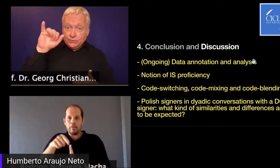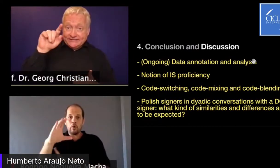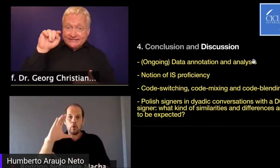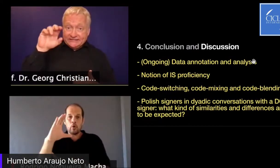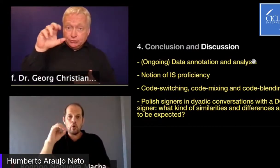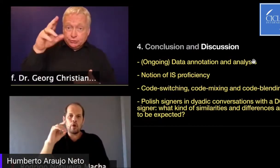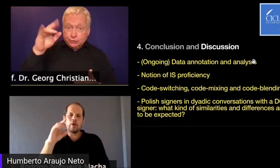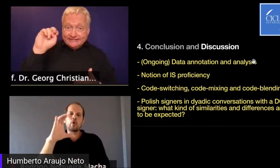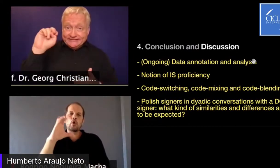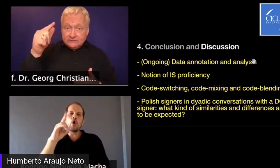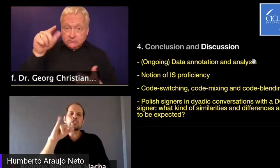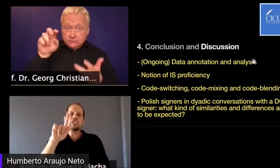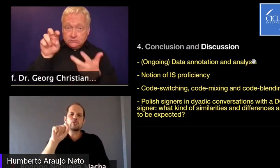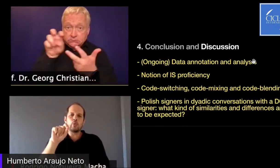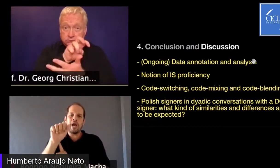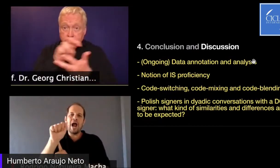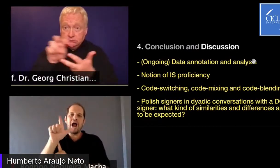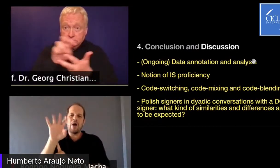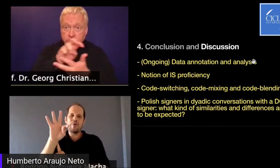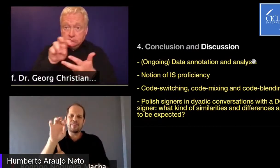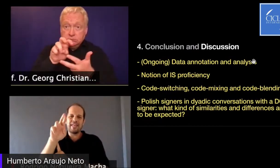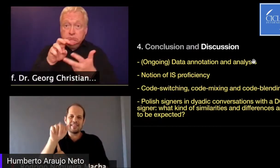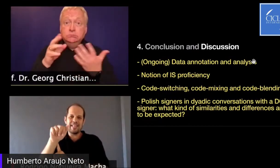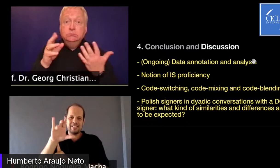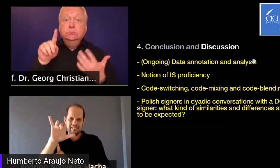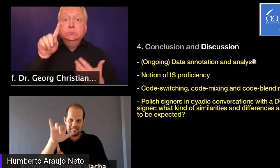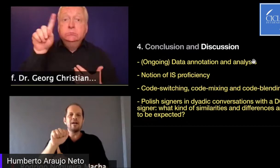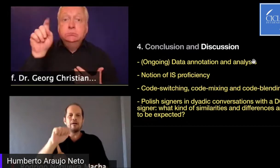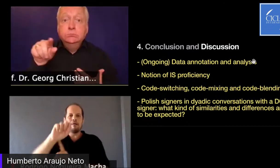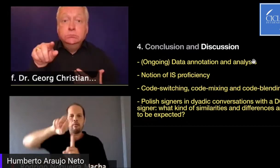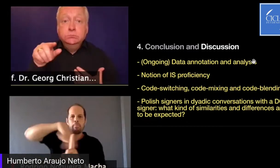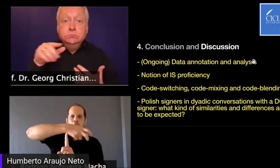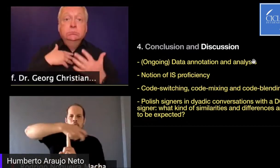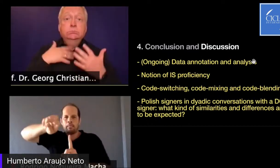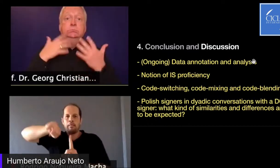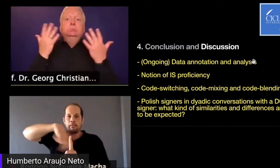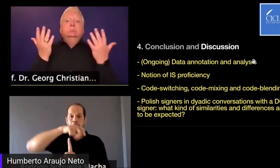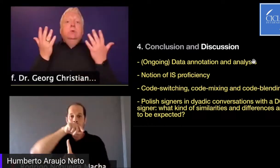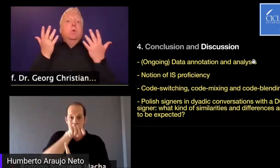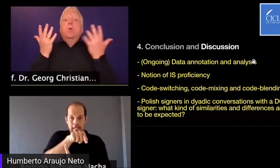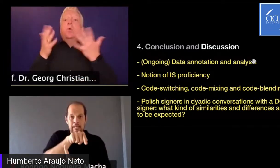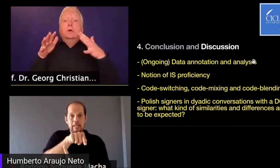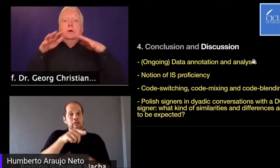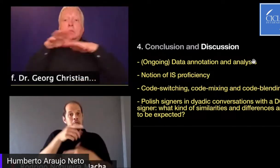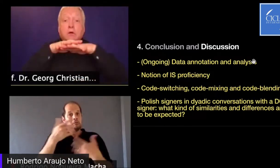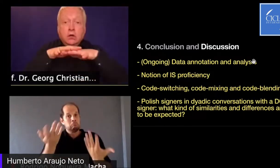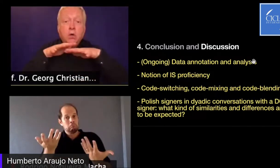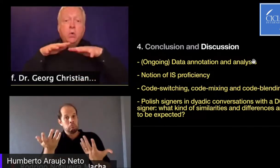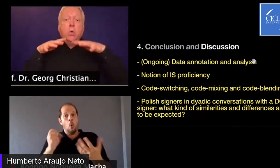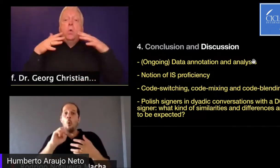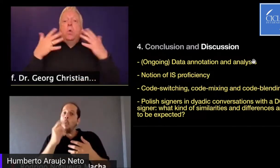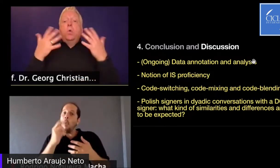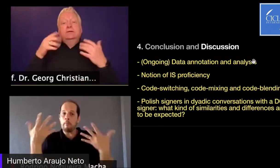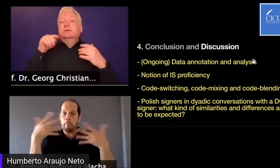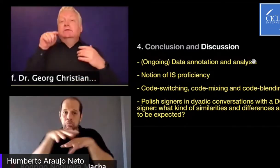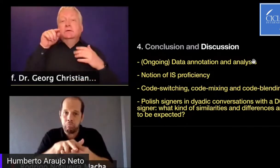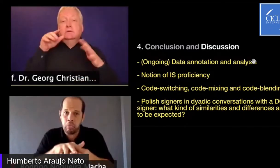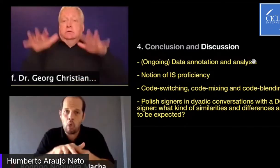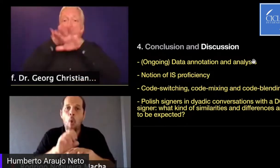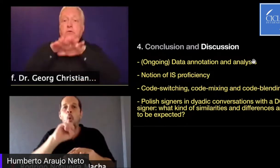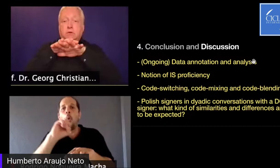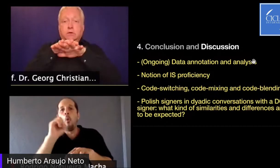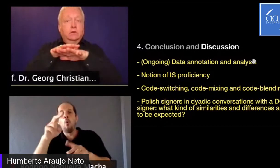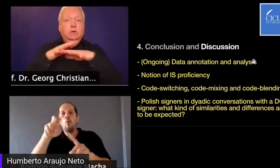à alternância de código, a mistura de códigos e a substituição de códigos, que precisa também